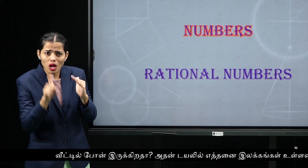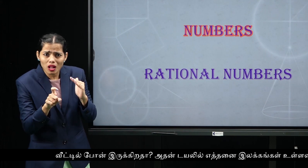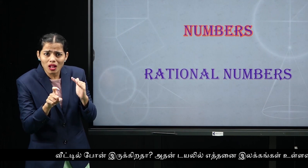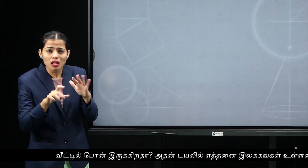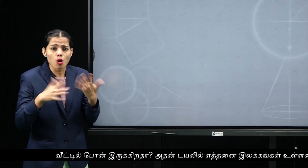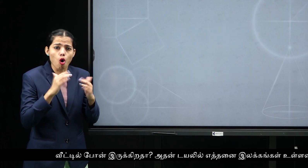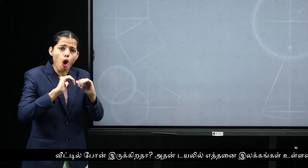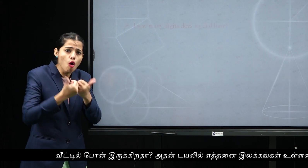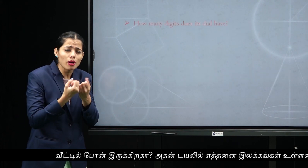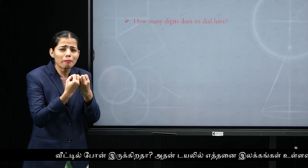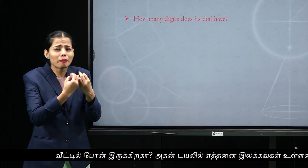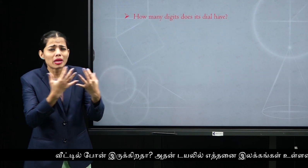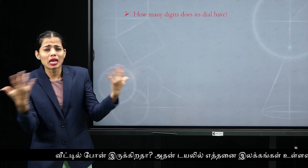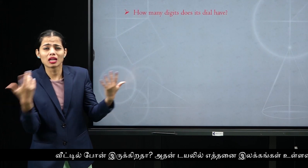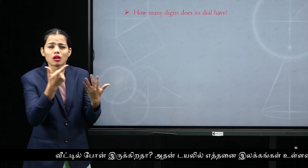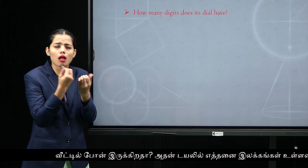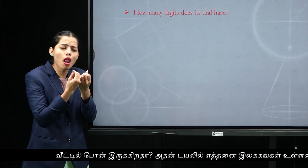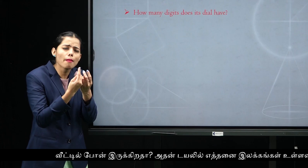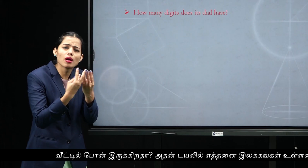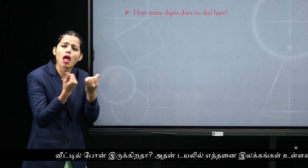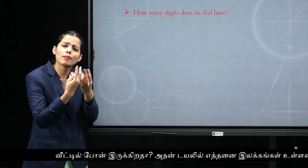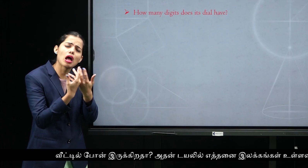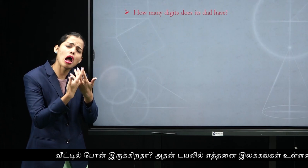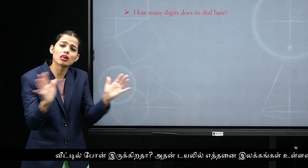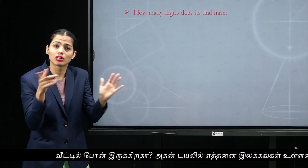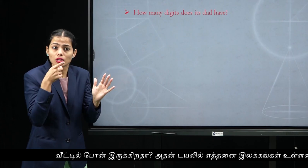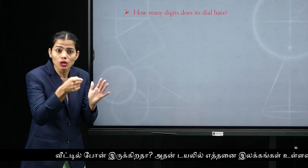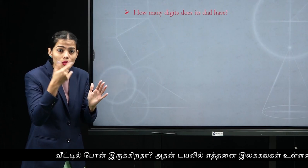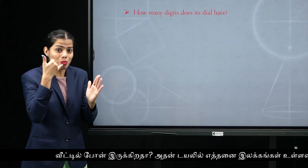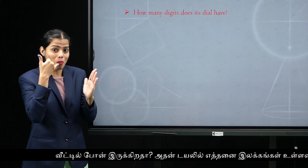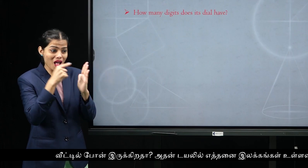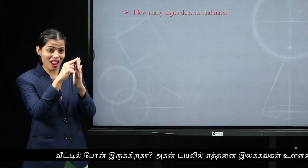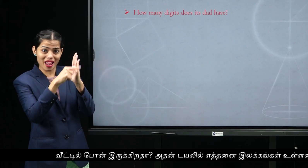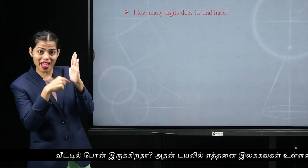வீட்டின் போன் இருக்கிறதா? அதன் டயலில் எத்தனை இலக்கங்கள் உள்ளன?